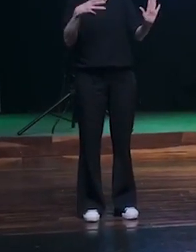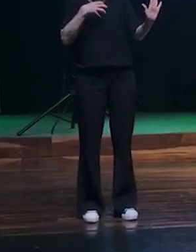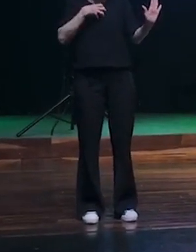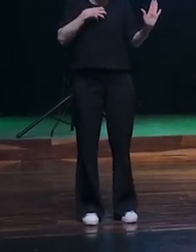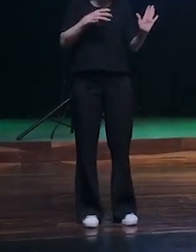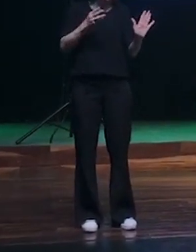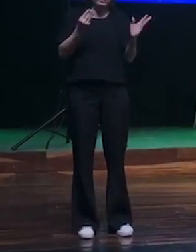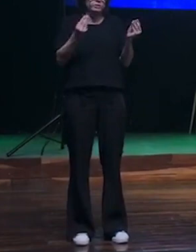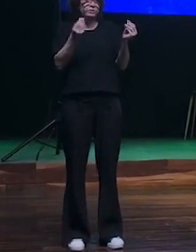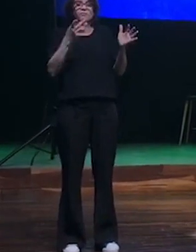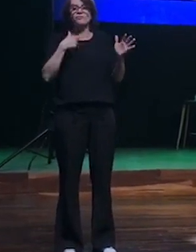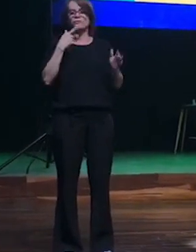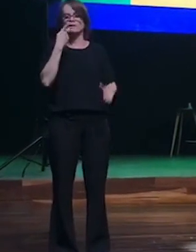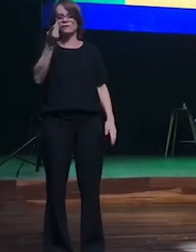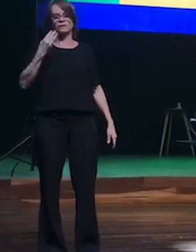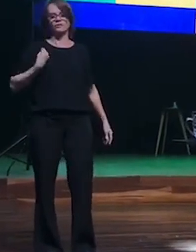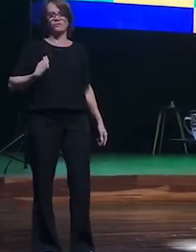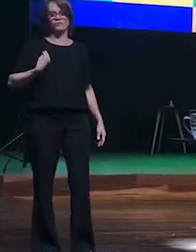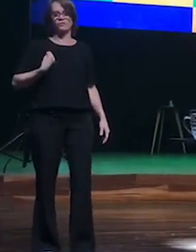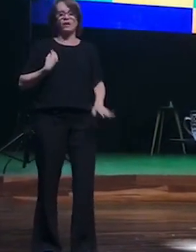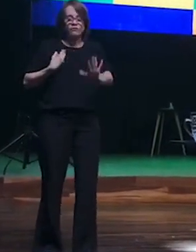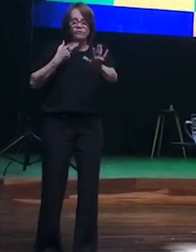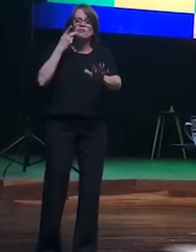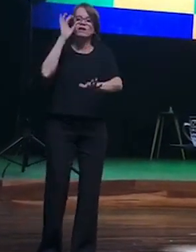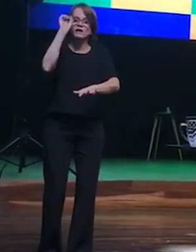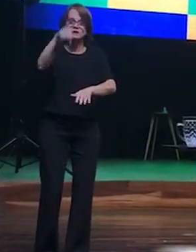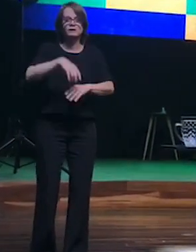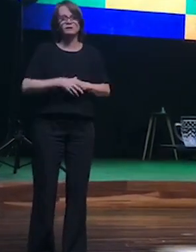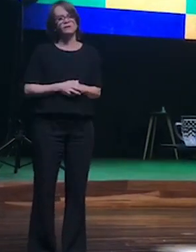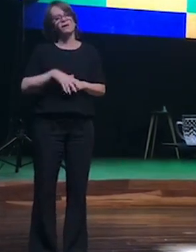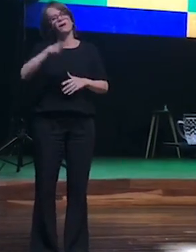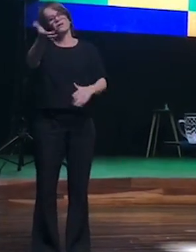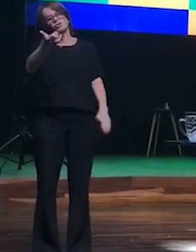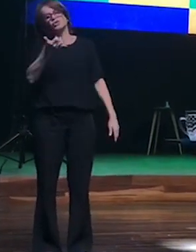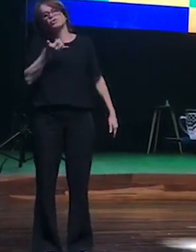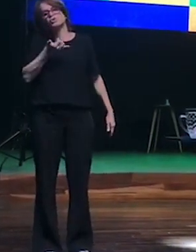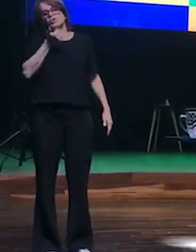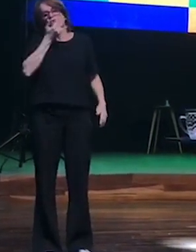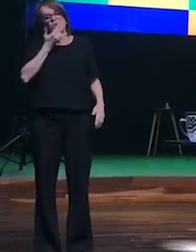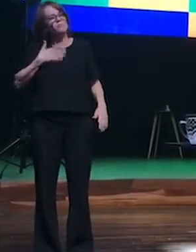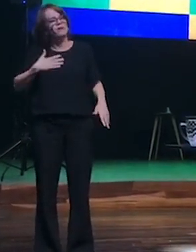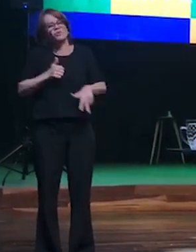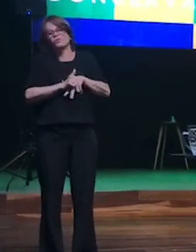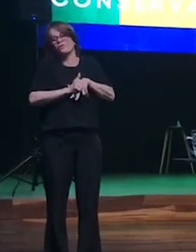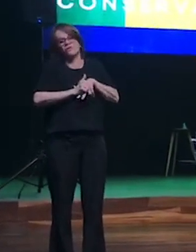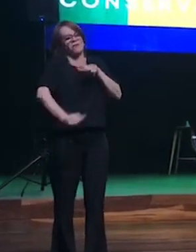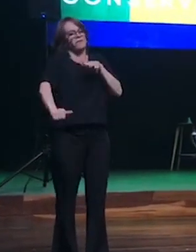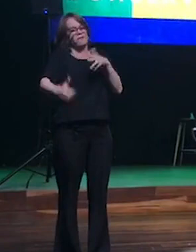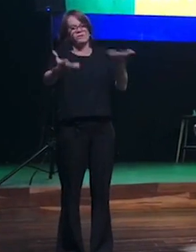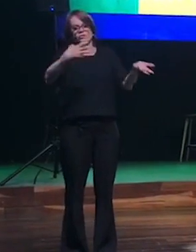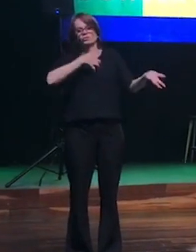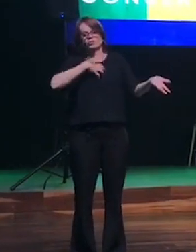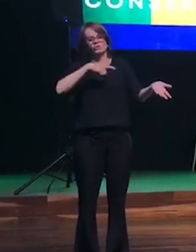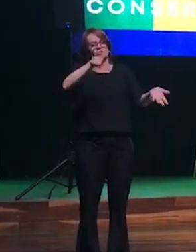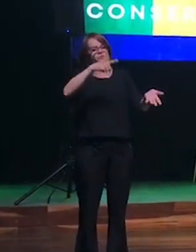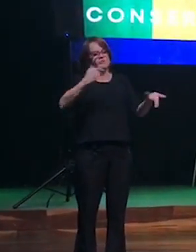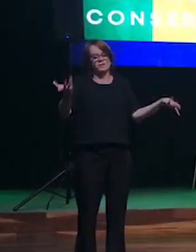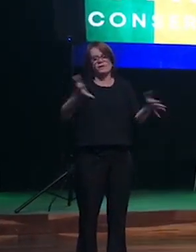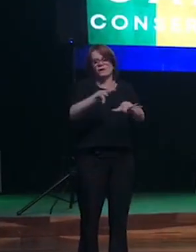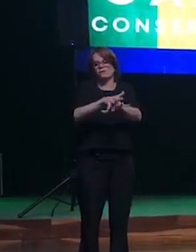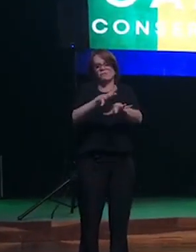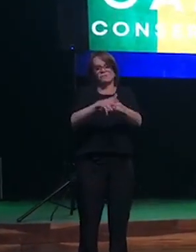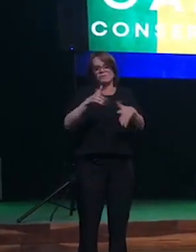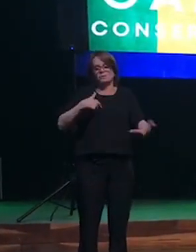Vou falar não porque está ouvindo. Não, vou falar assim. Eu estou cagando para a forma como você transa. Não me interessa saber.